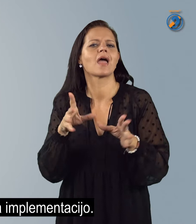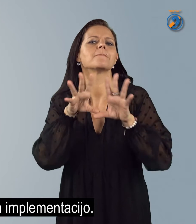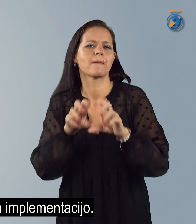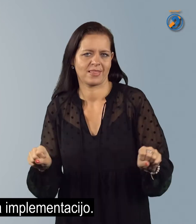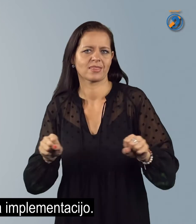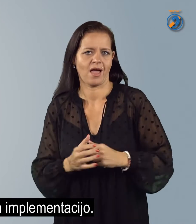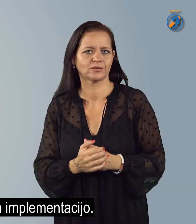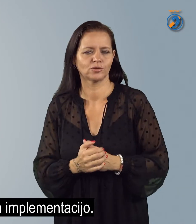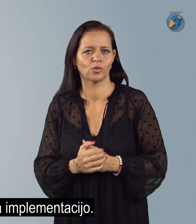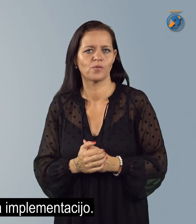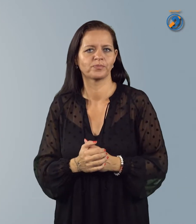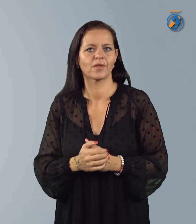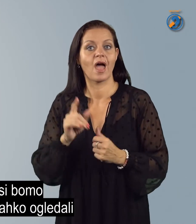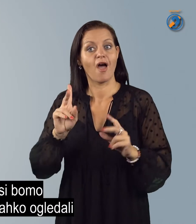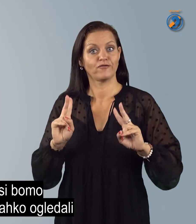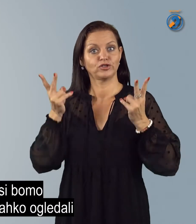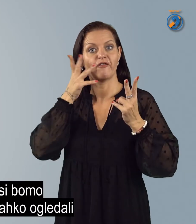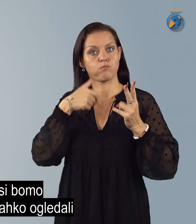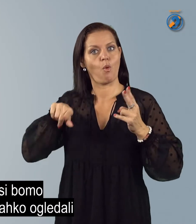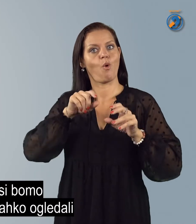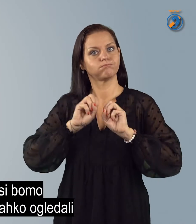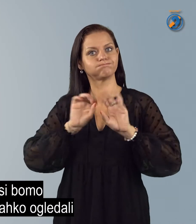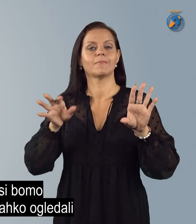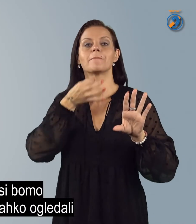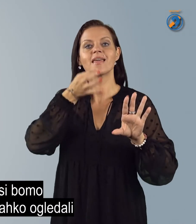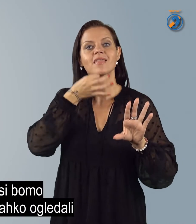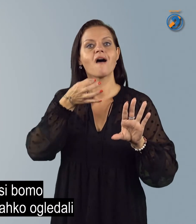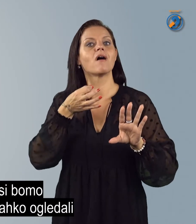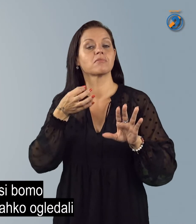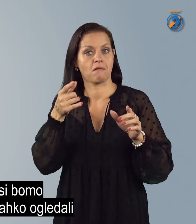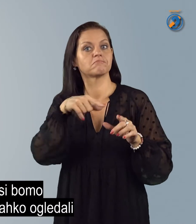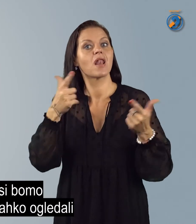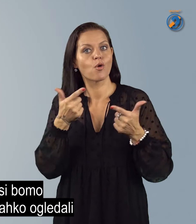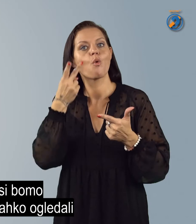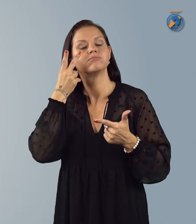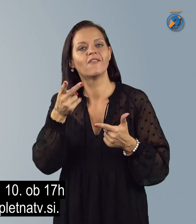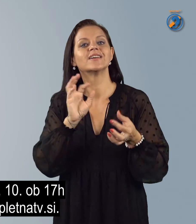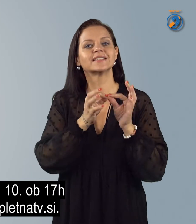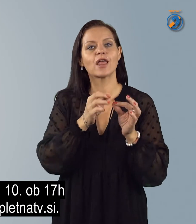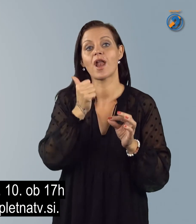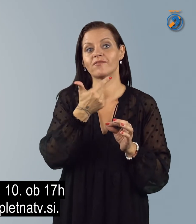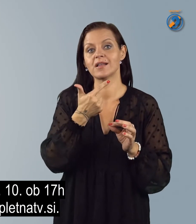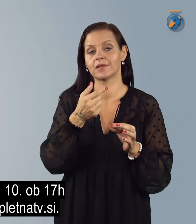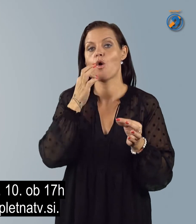za implementacijo. V živo si bomo predavanja lahko ogledali v sredo 21. oktobra